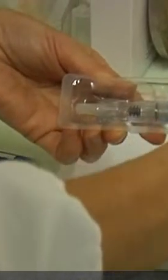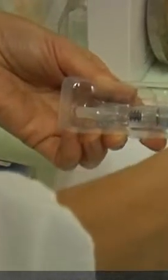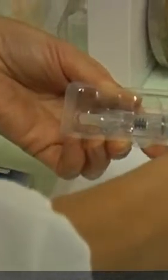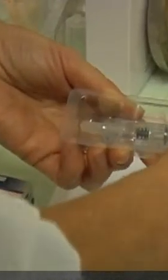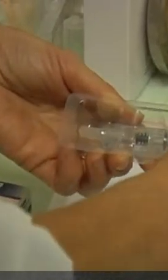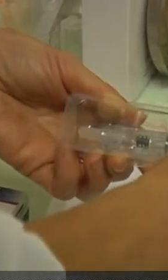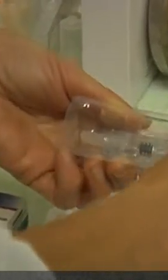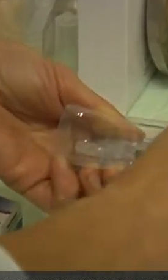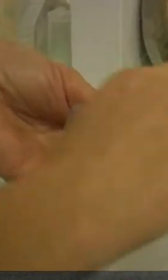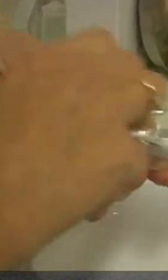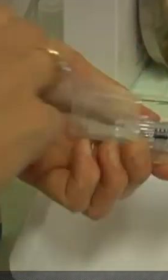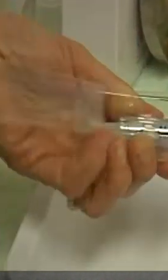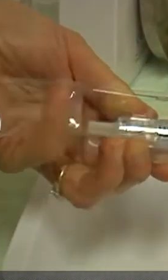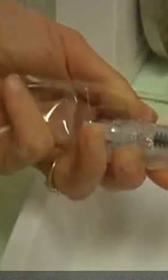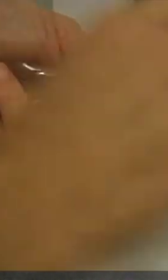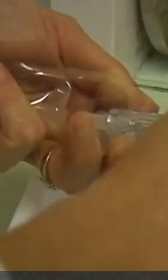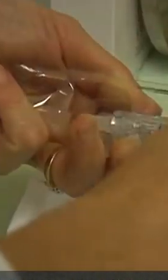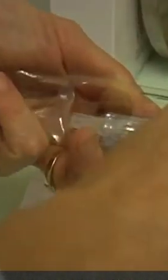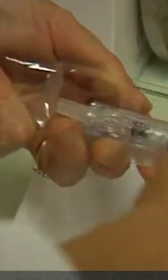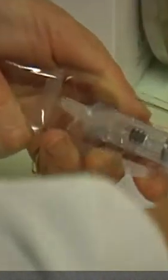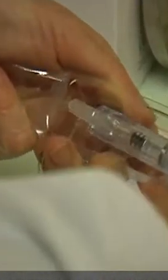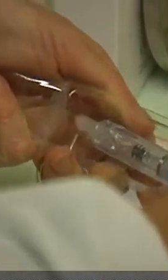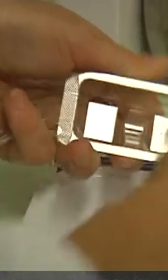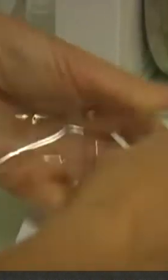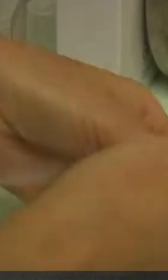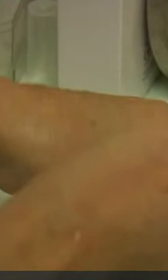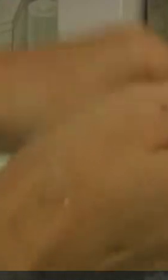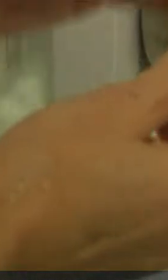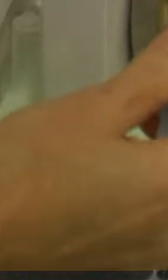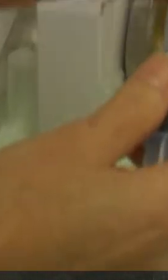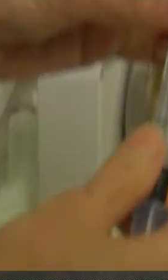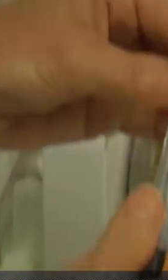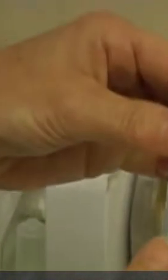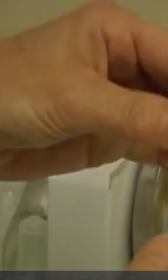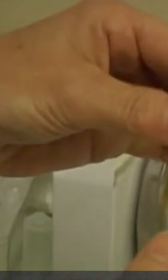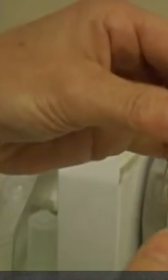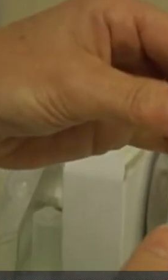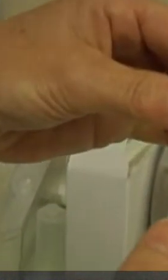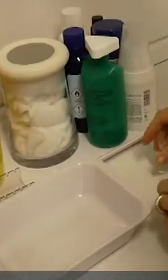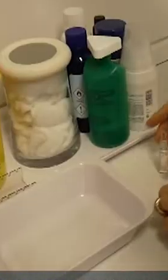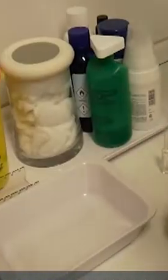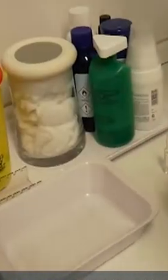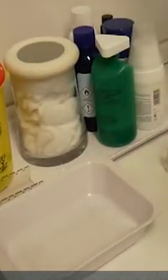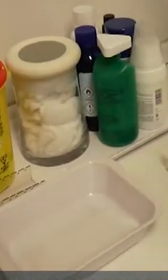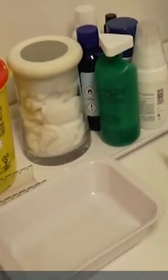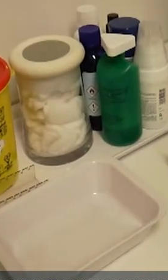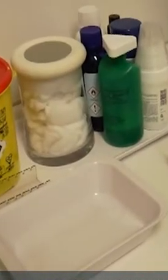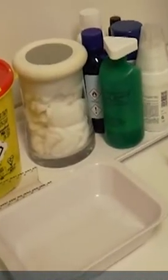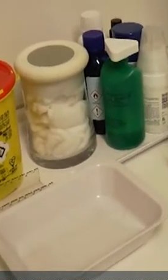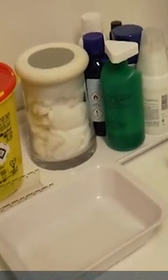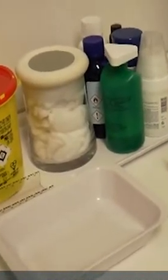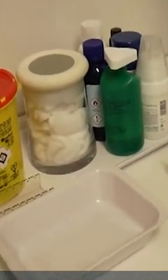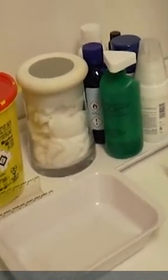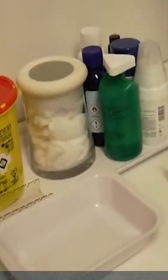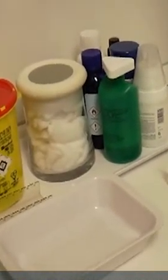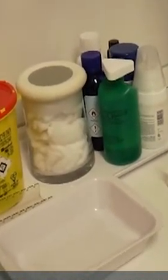il governo italiano e quindi la regione veneto si iniziano ad attrezzare per l'arrivo una distribuzione dei vaccini anti coronavirus lei prime dosi